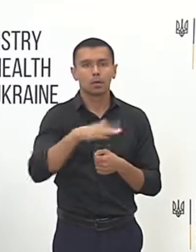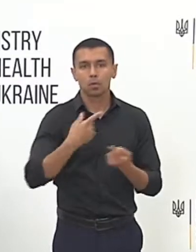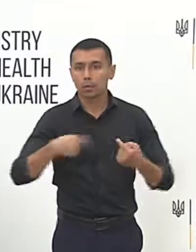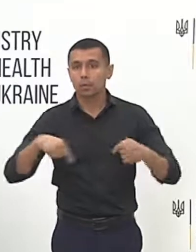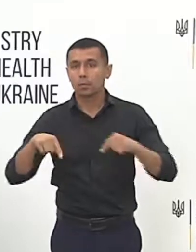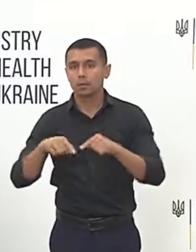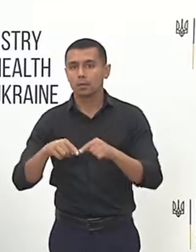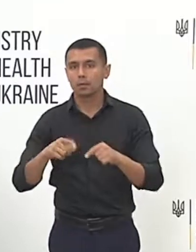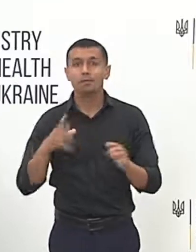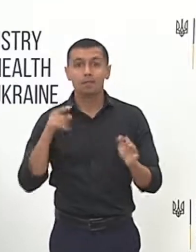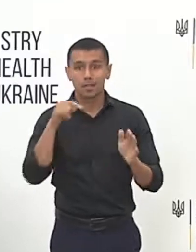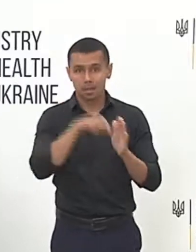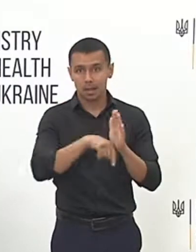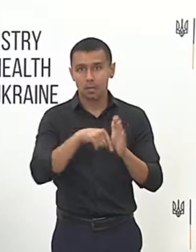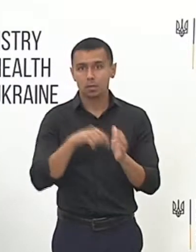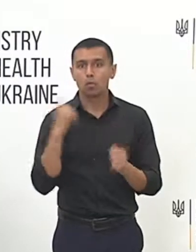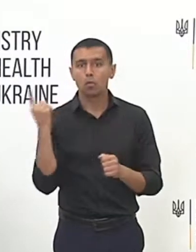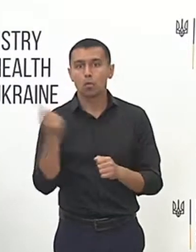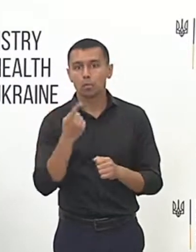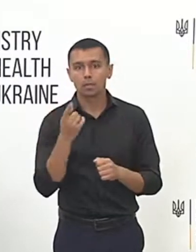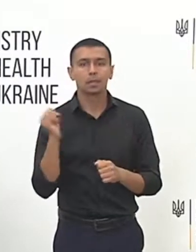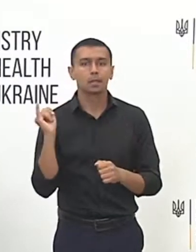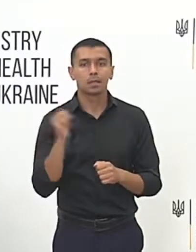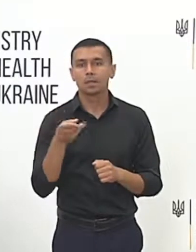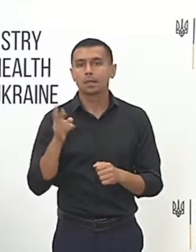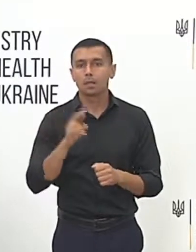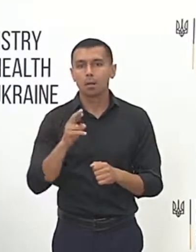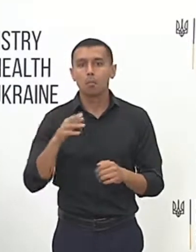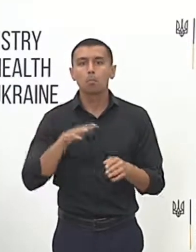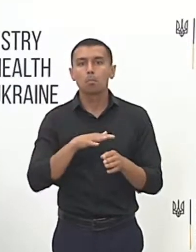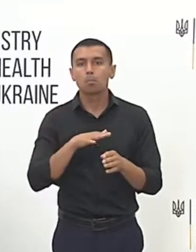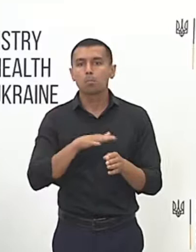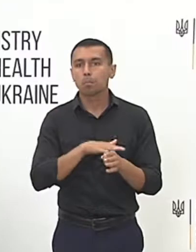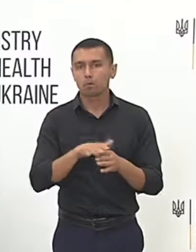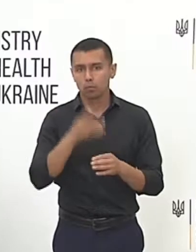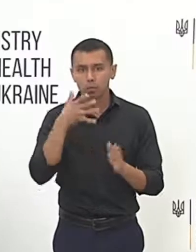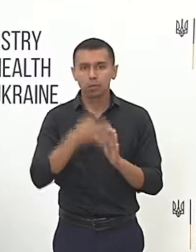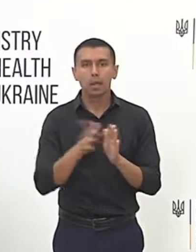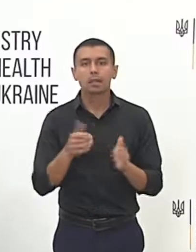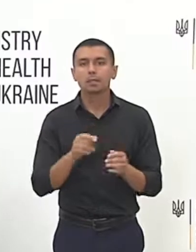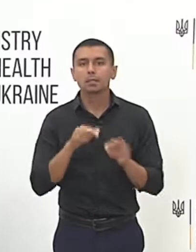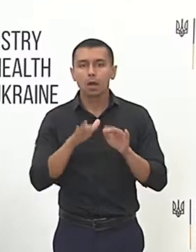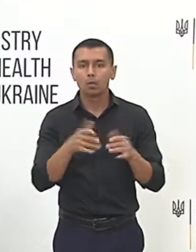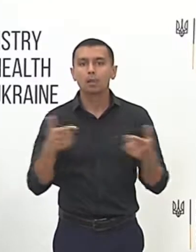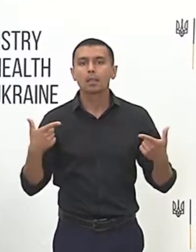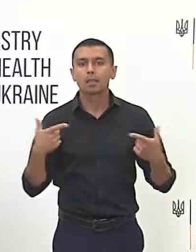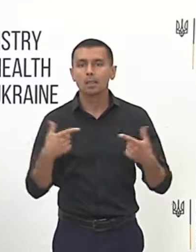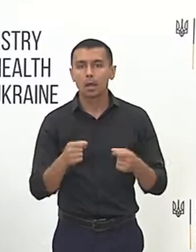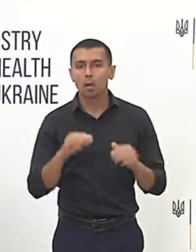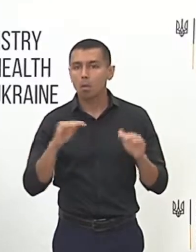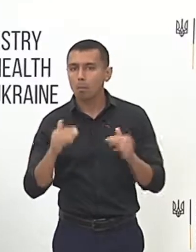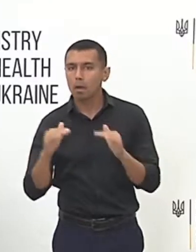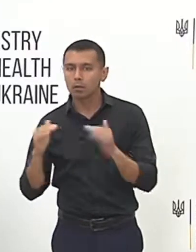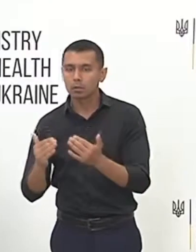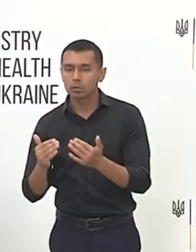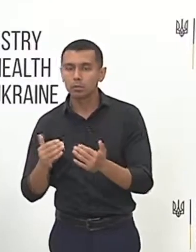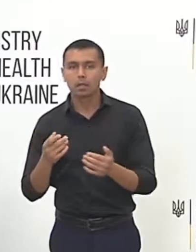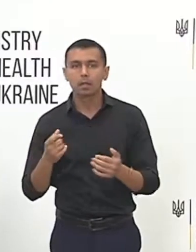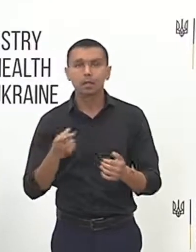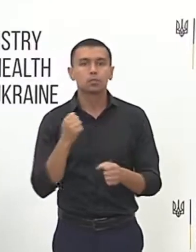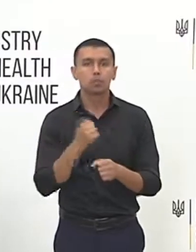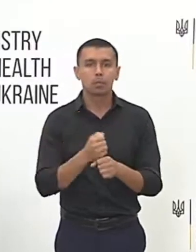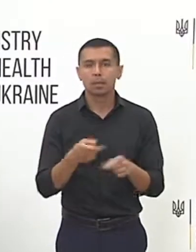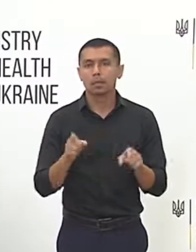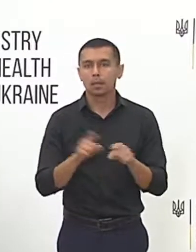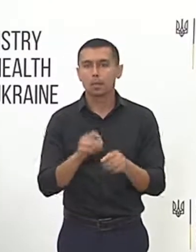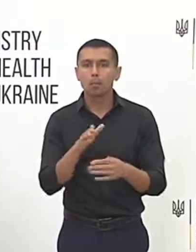адміністративно-територіальній одиниці всередині області. І для повного розуміння, саме які заходи, де де обмежуються, і